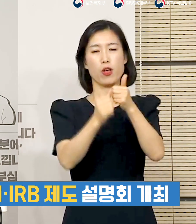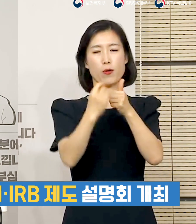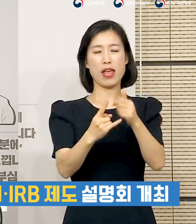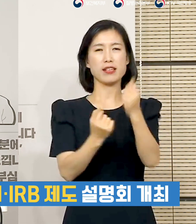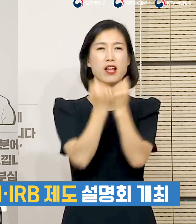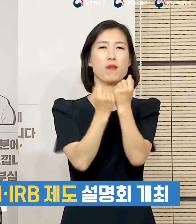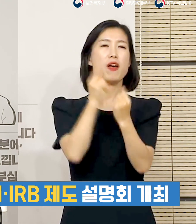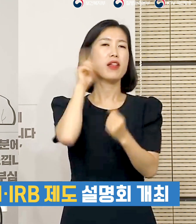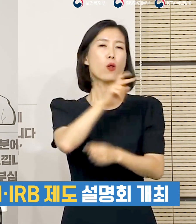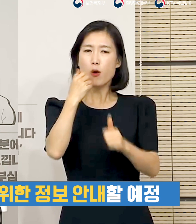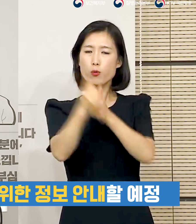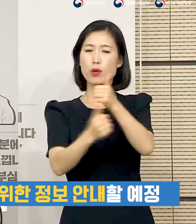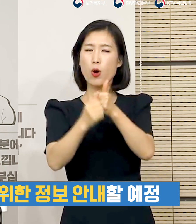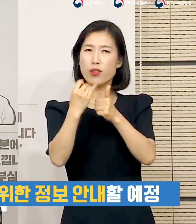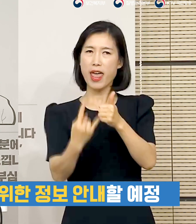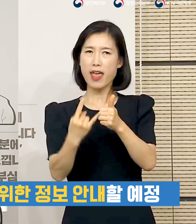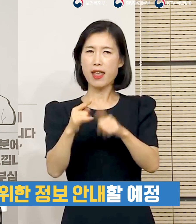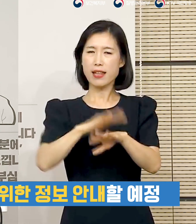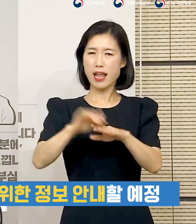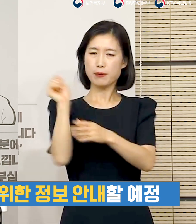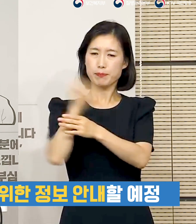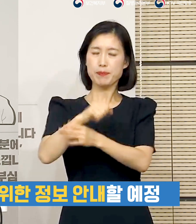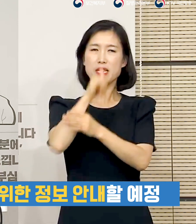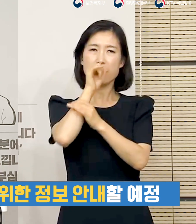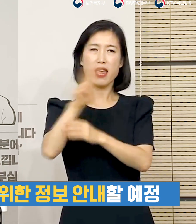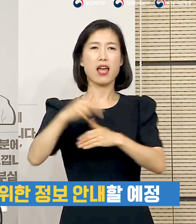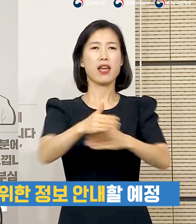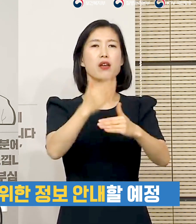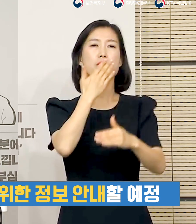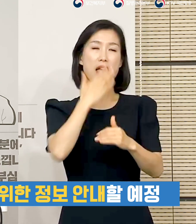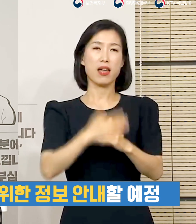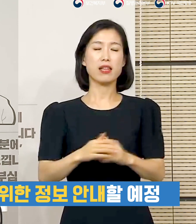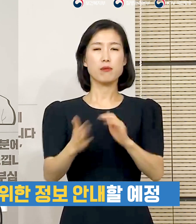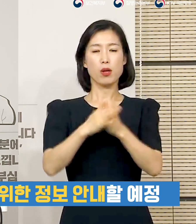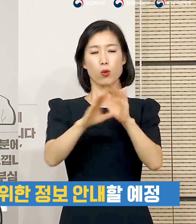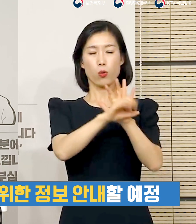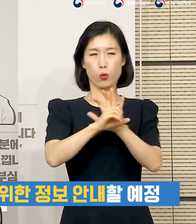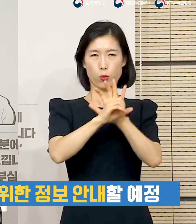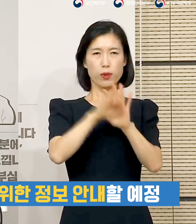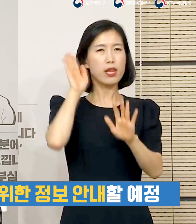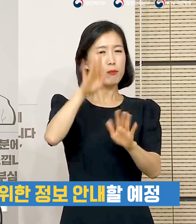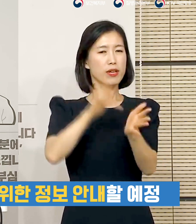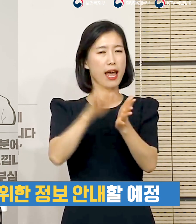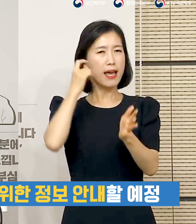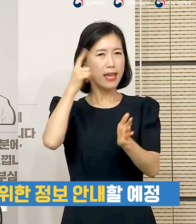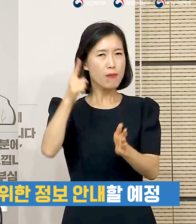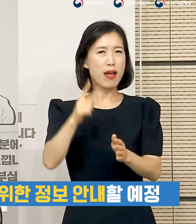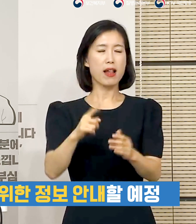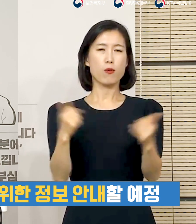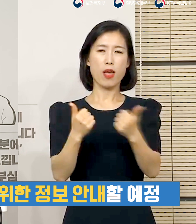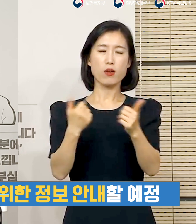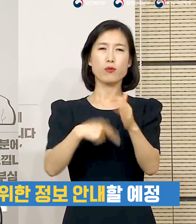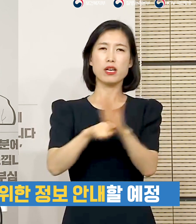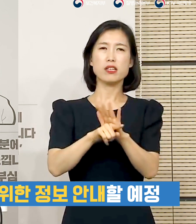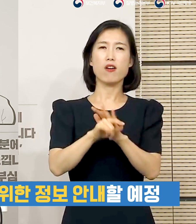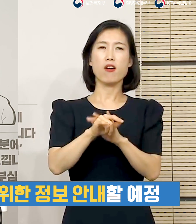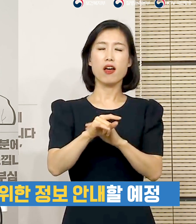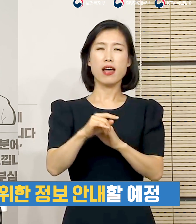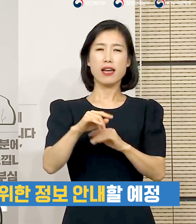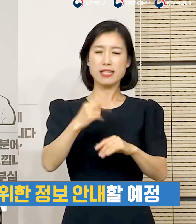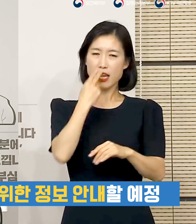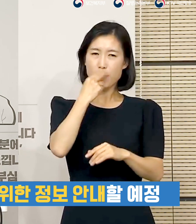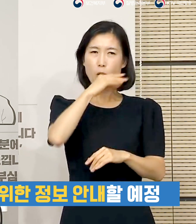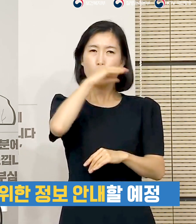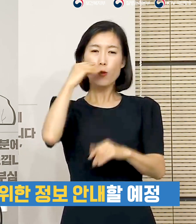오후 2시에 개최합니다. 설명회에서는 코로나19 연구와 임상시험을 위한 IRB 제도 활용